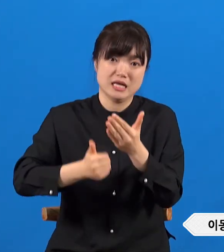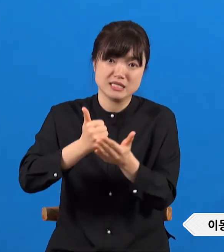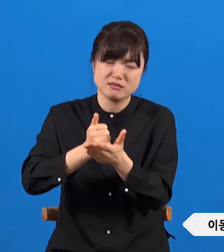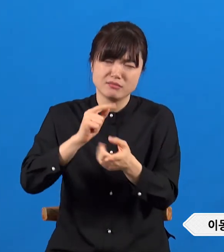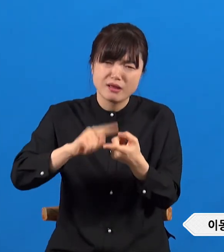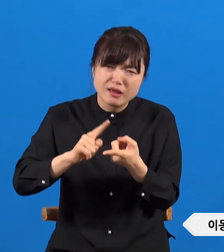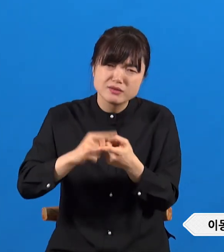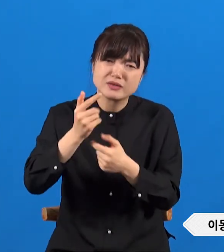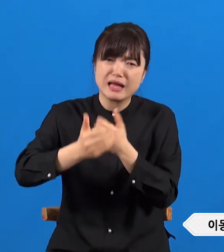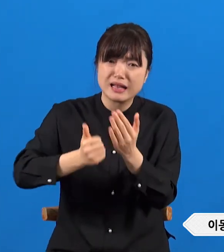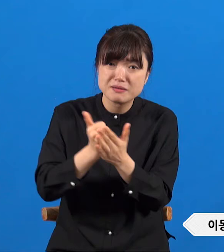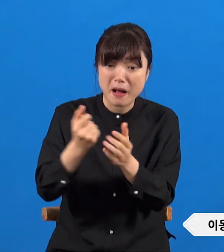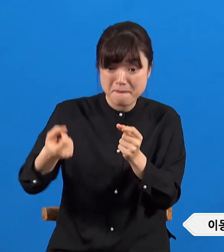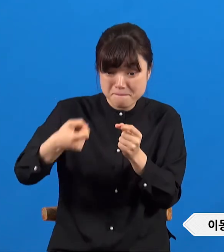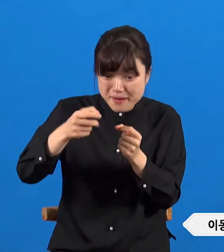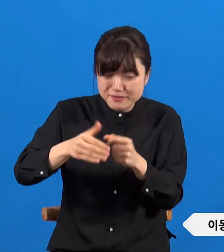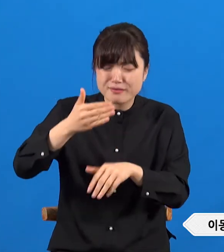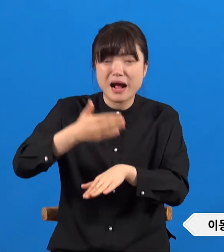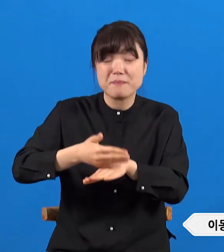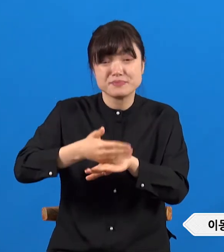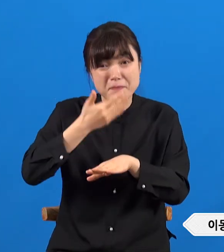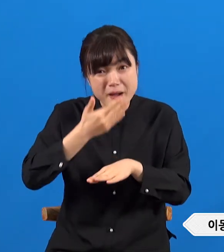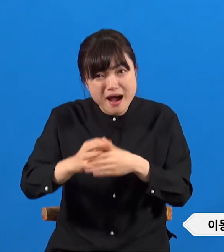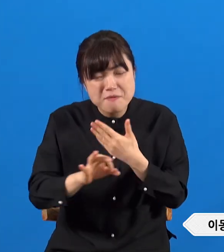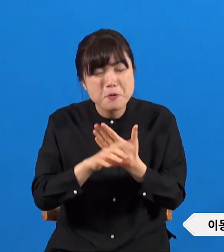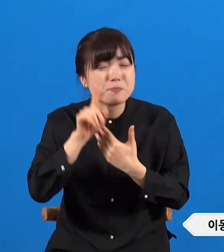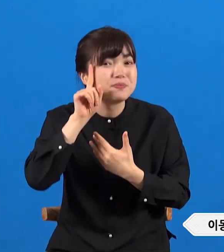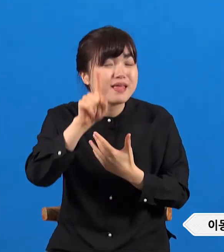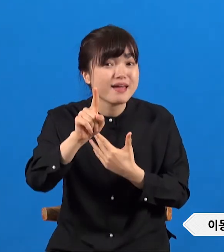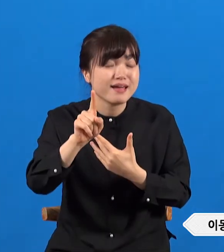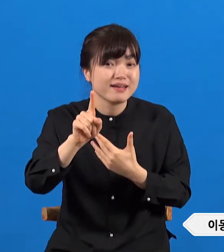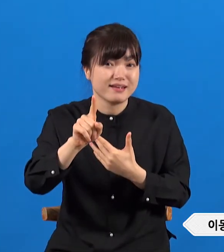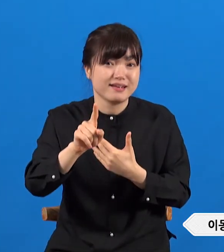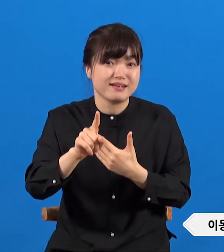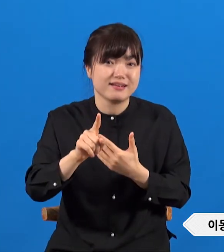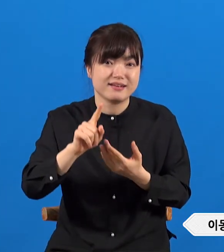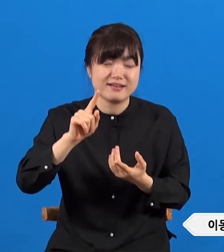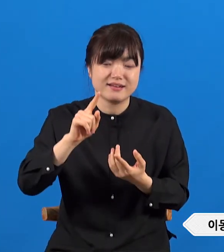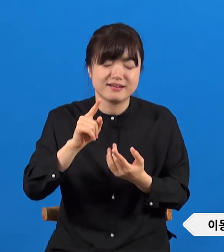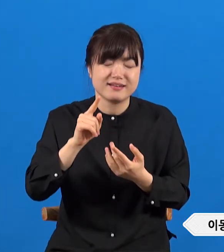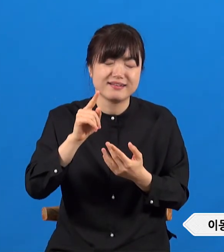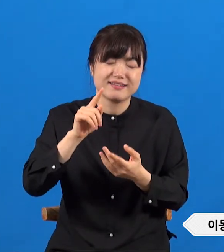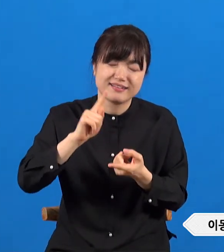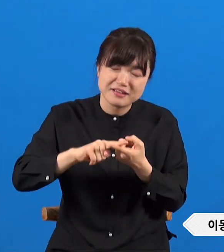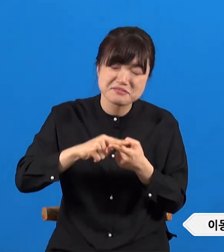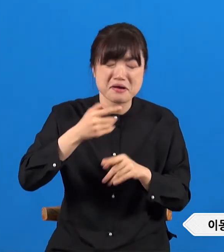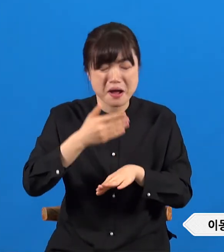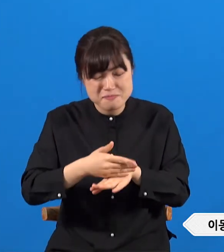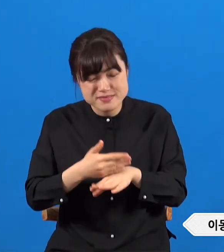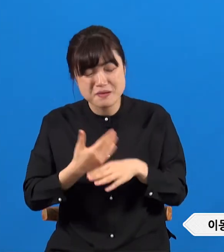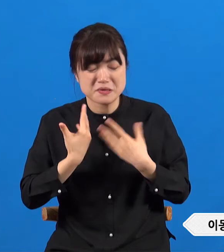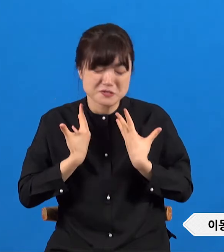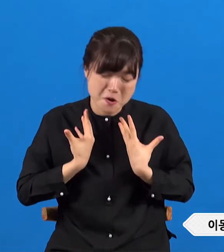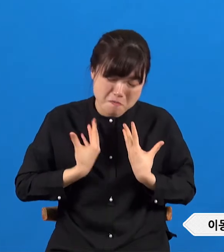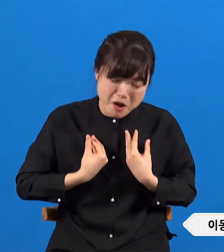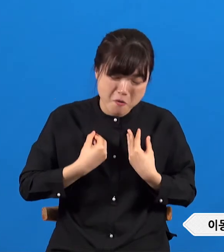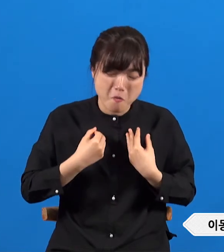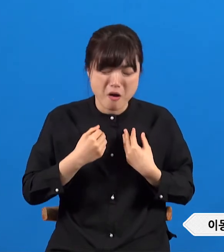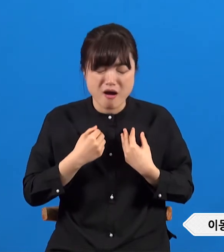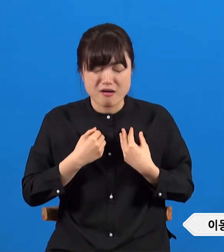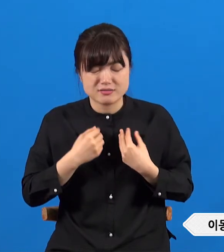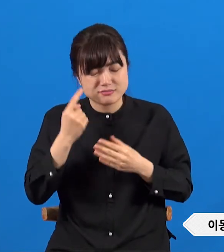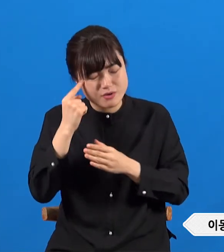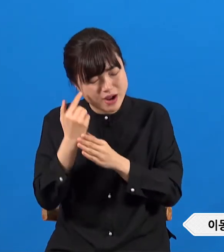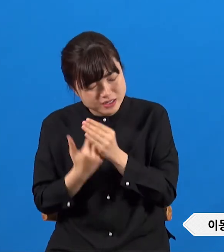하나님, 그렇다면 그 하나님 앞에 감사할 수가 있다면 내일을 향해서 우리는 감사하며 다시 이 절망과